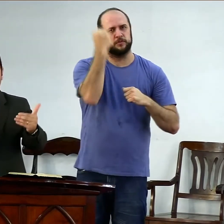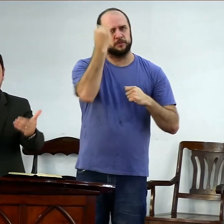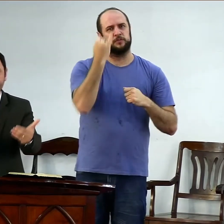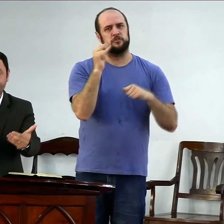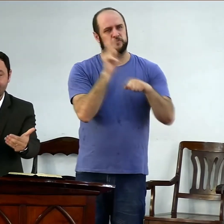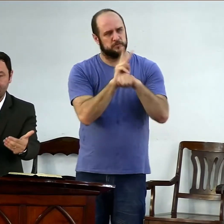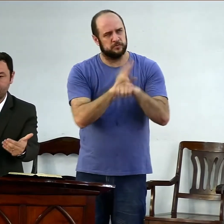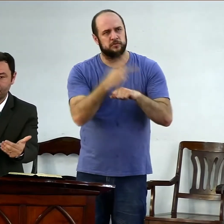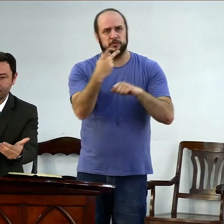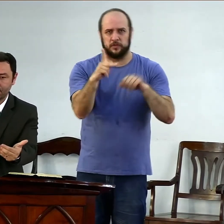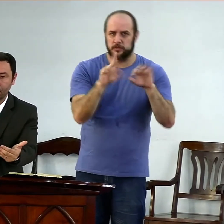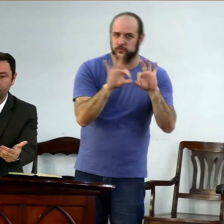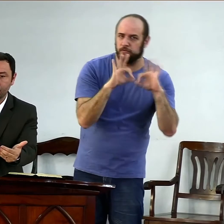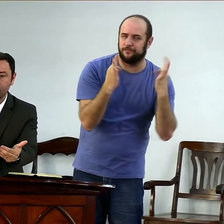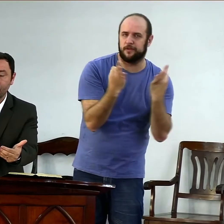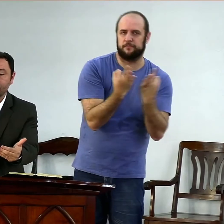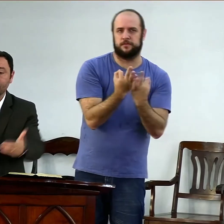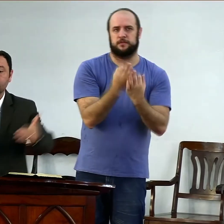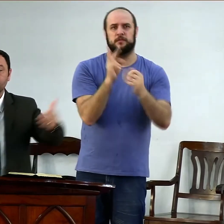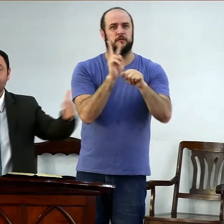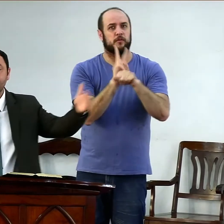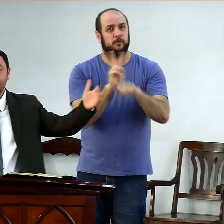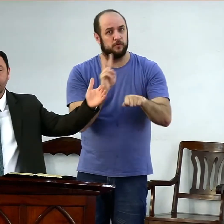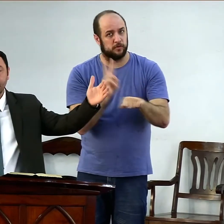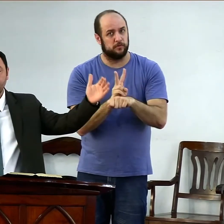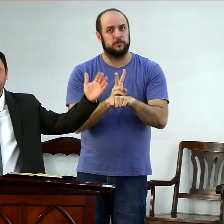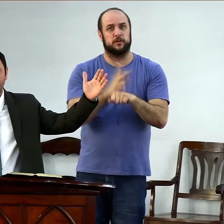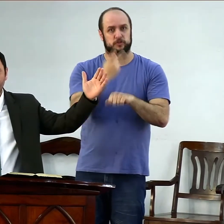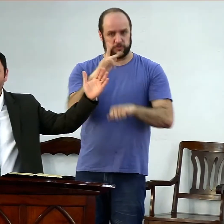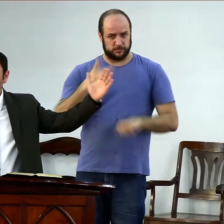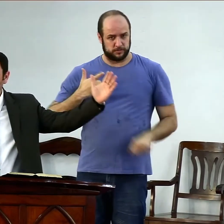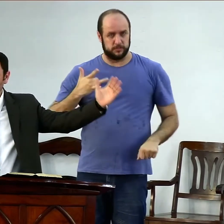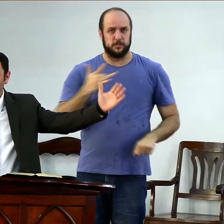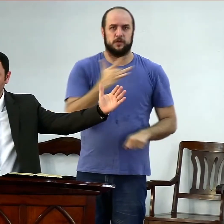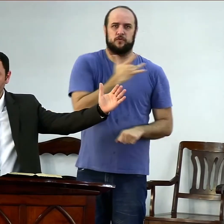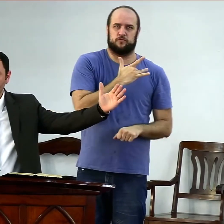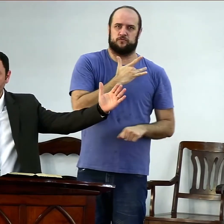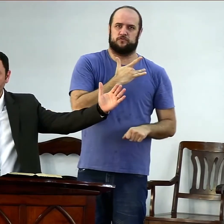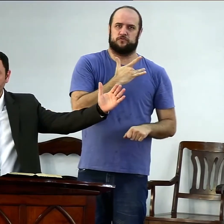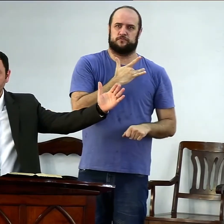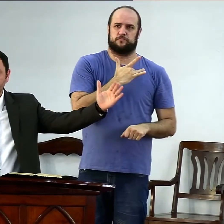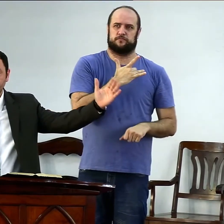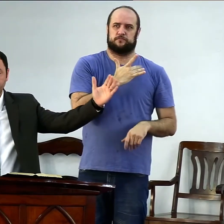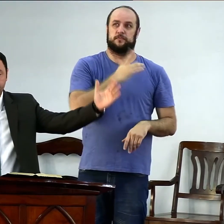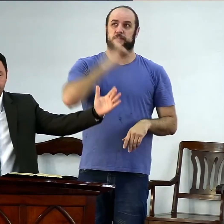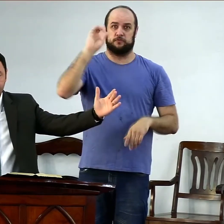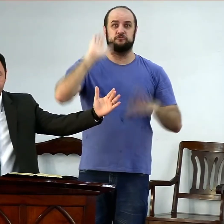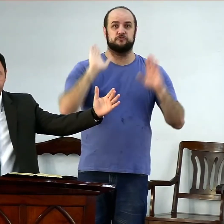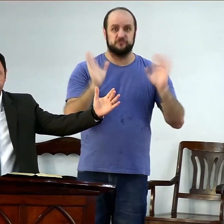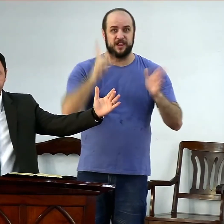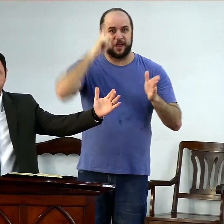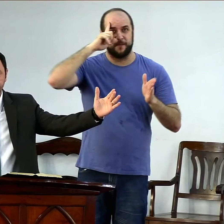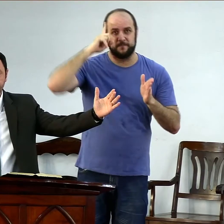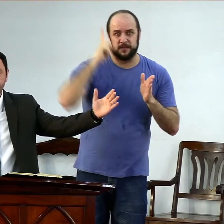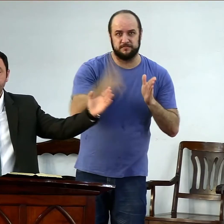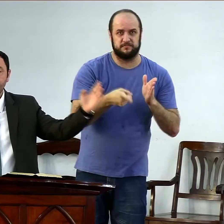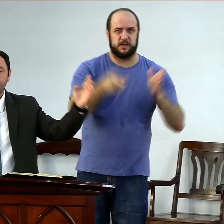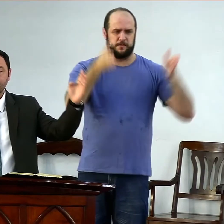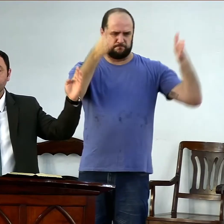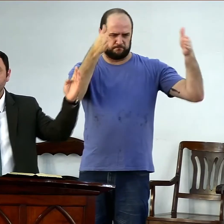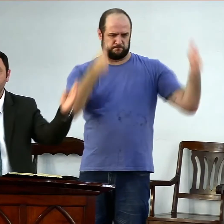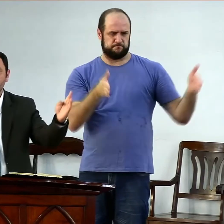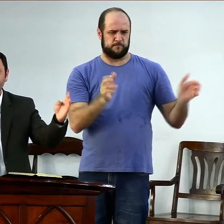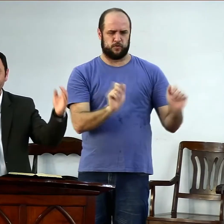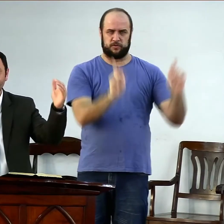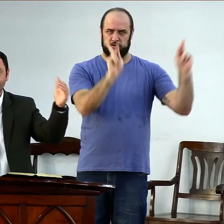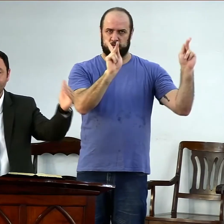sua preservação dentro do tempo que Deus já ordenou de vida. Mas